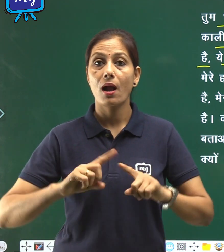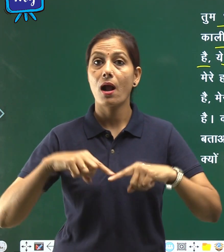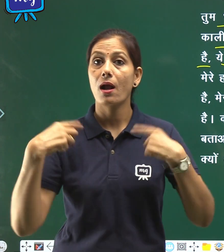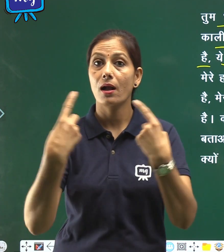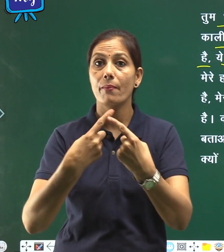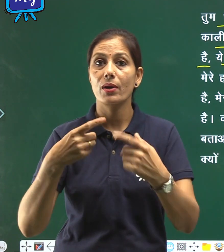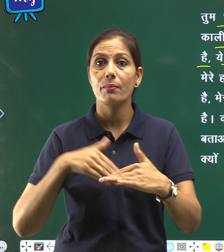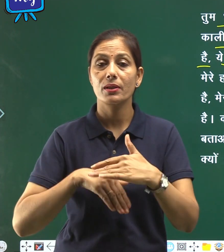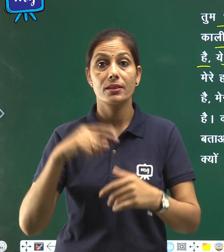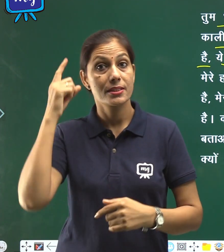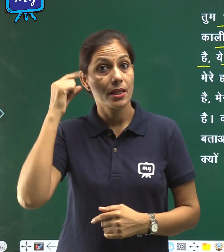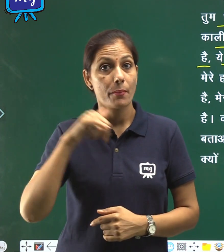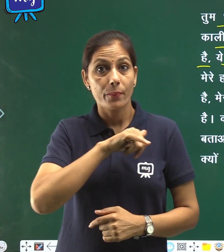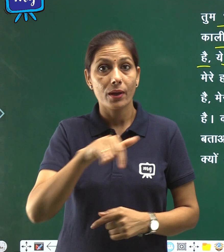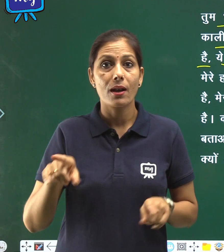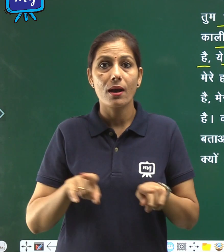कमरा भी काला है,